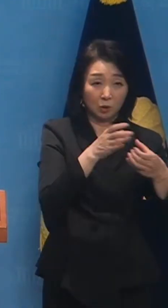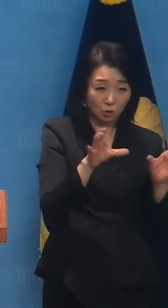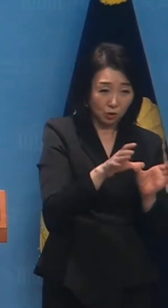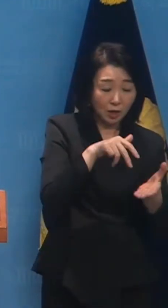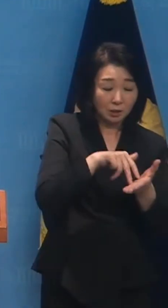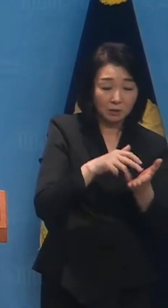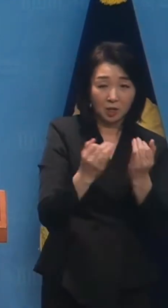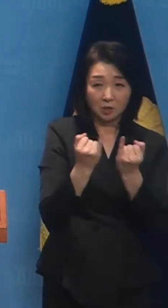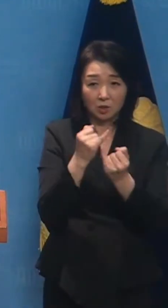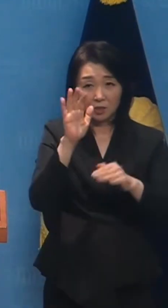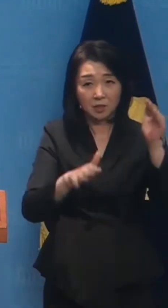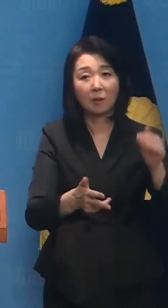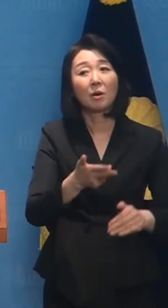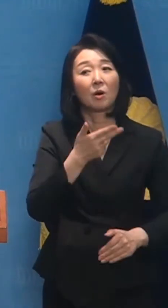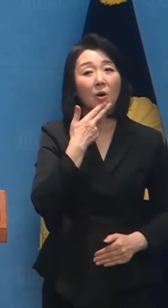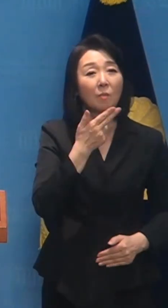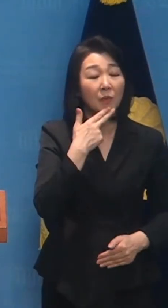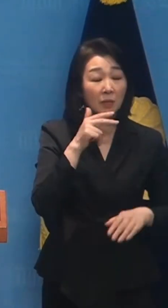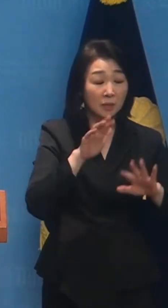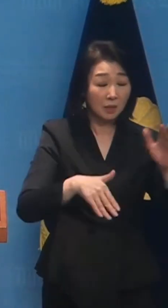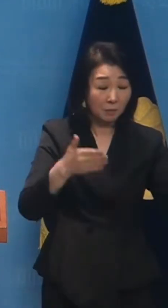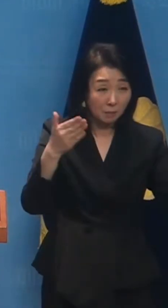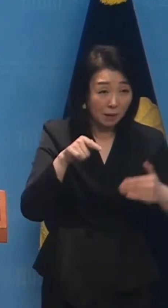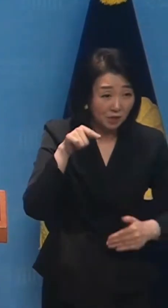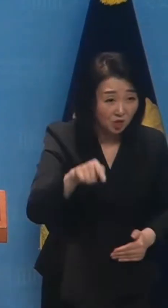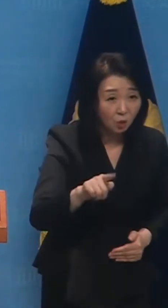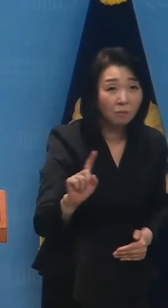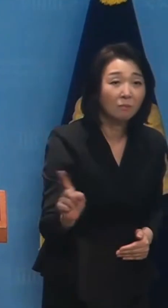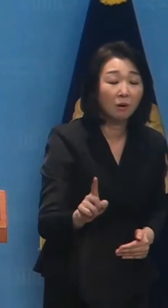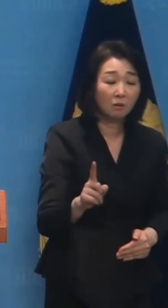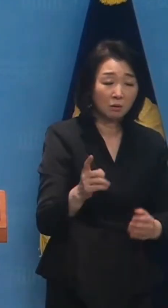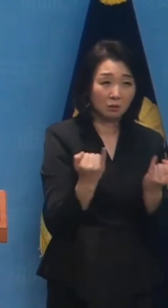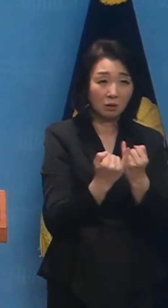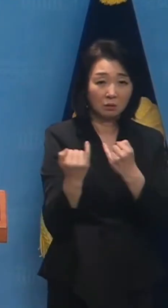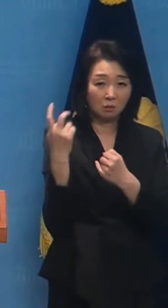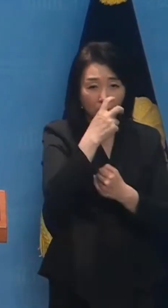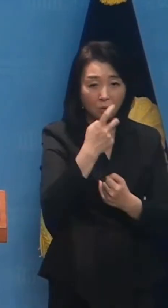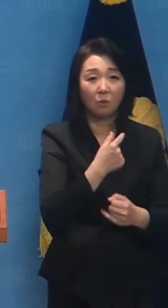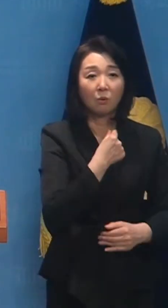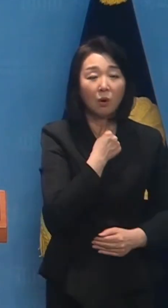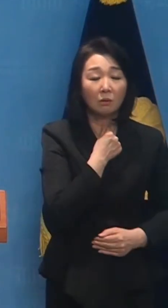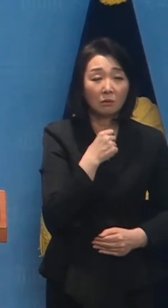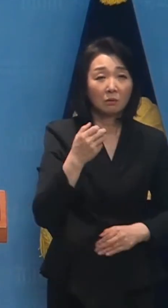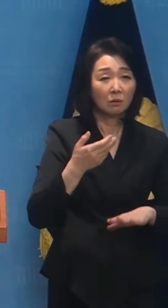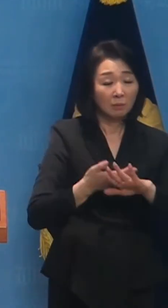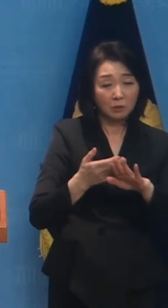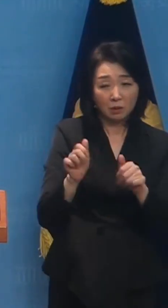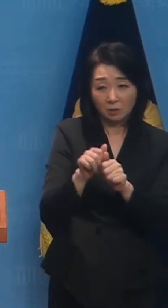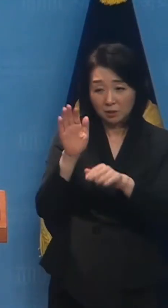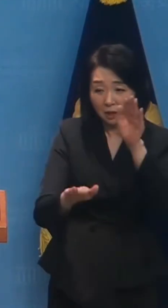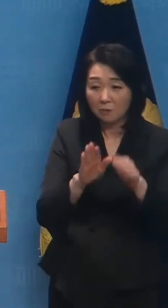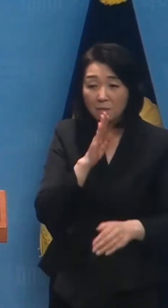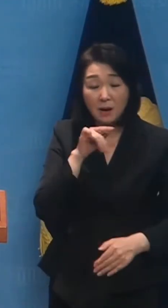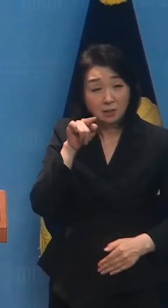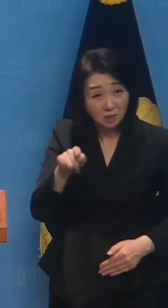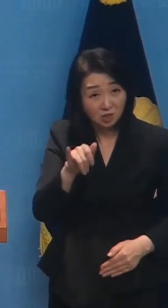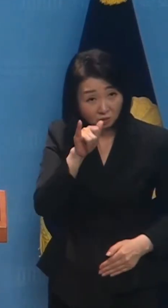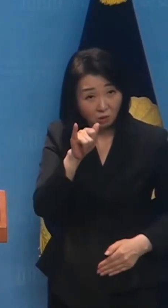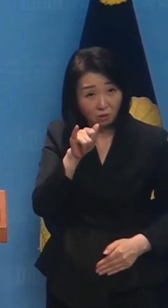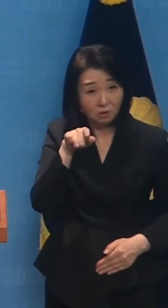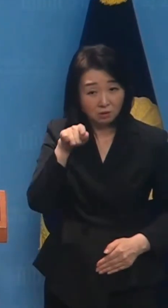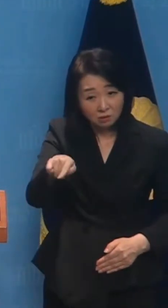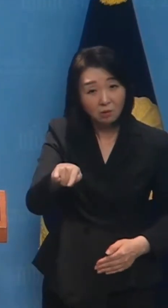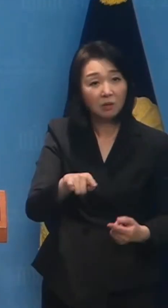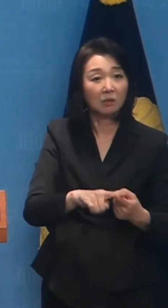더불어민주당은 여성이 차별받는 부분에서는 여성을 보호하고 반대로 남성이 차별받는 것이 있다면